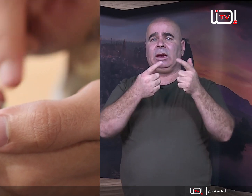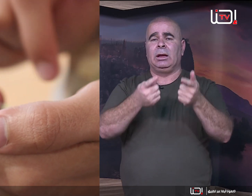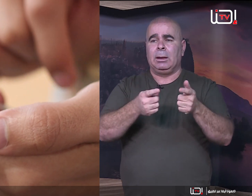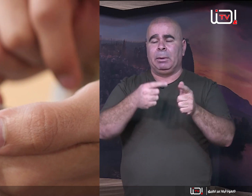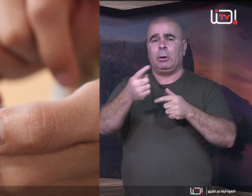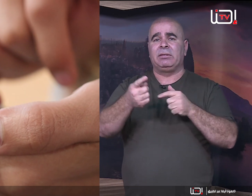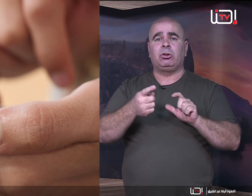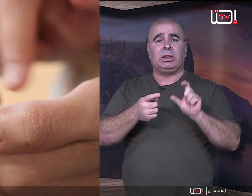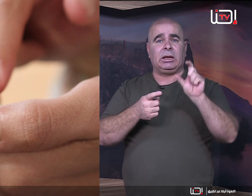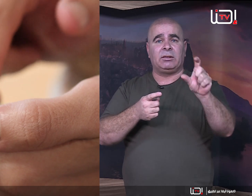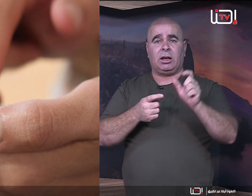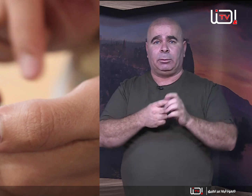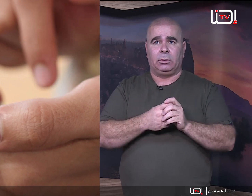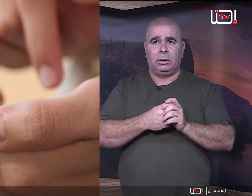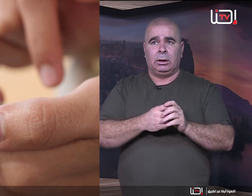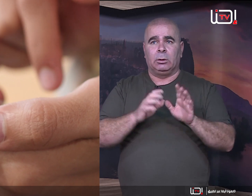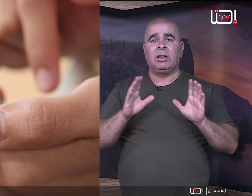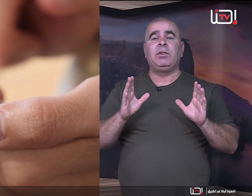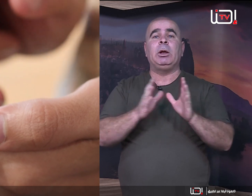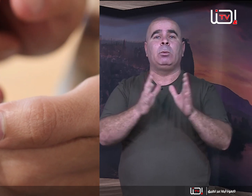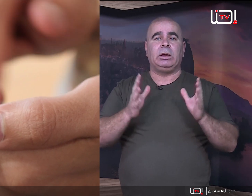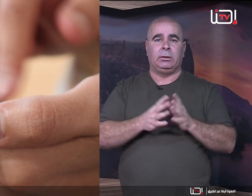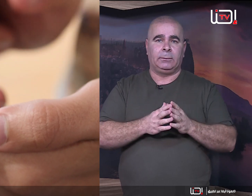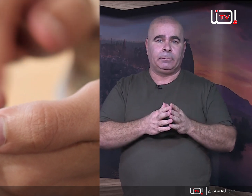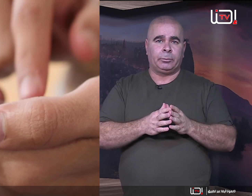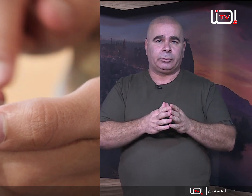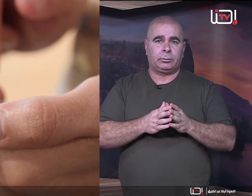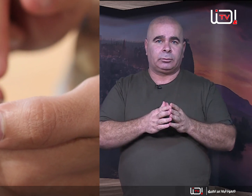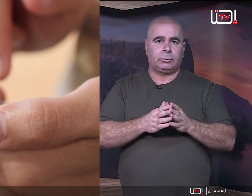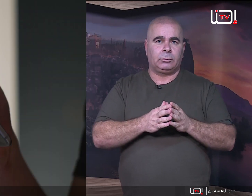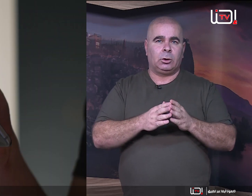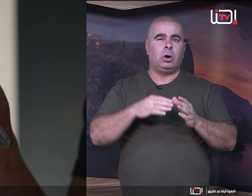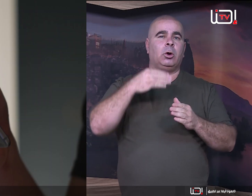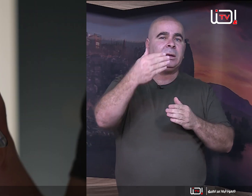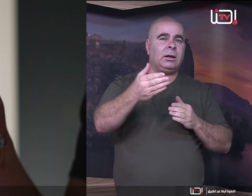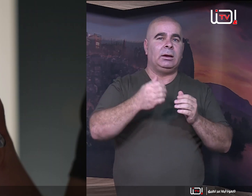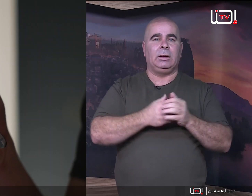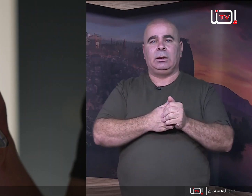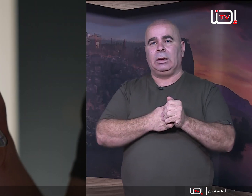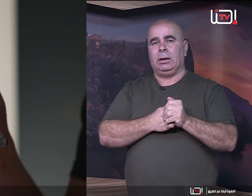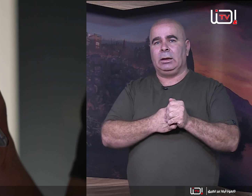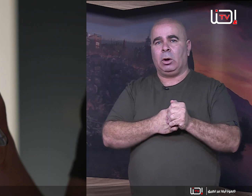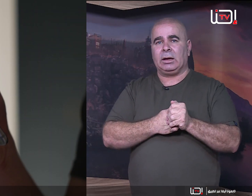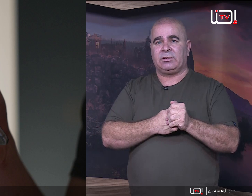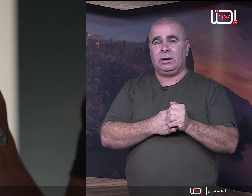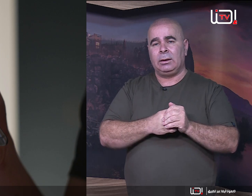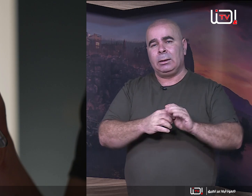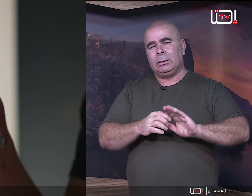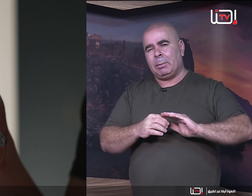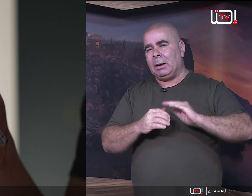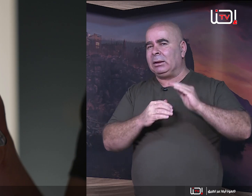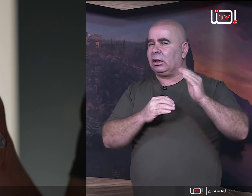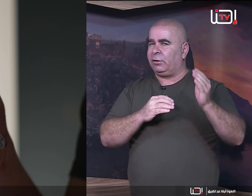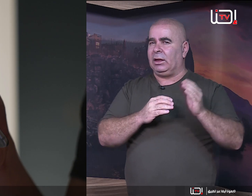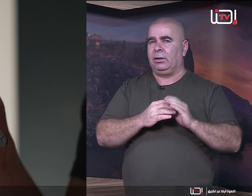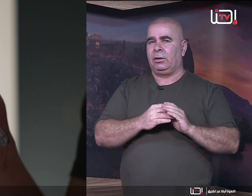مشاكل بينه وبين زوجه تحكي لصاحبه لانه صار في بينهم ود وبدا المعاكسه